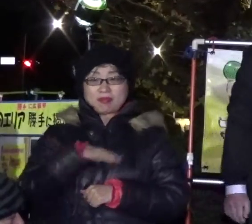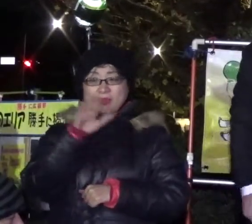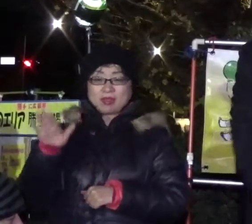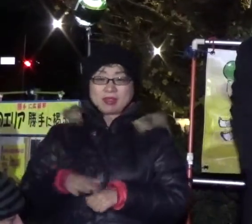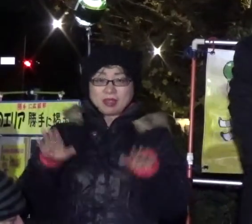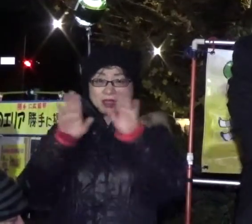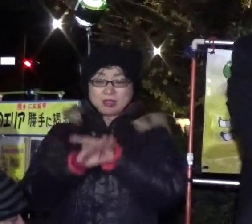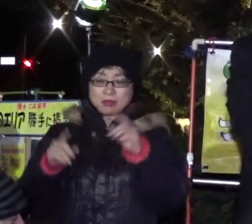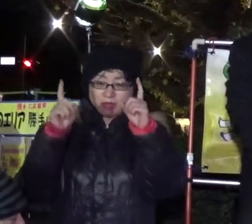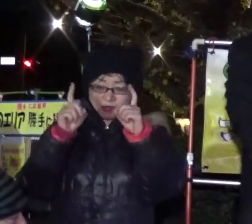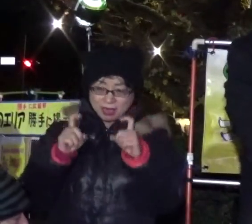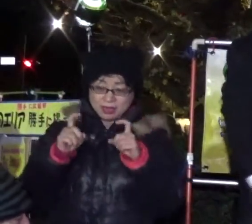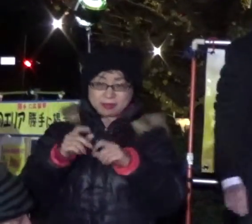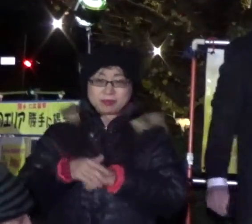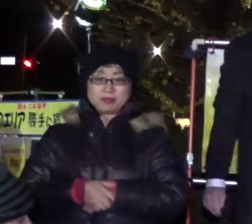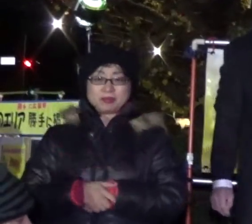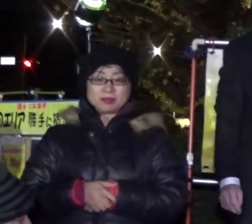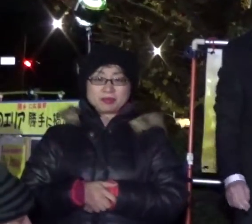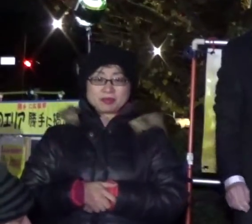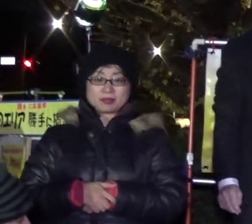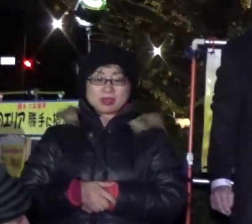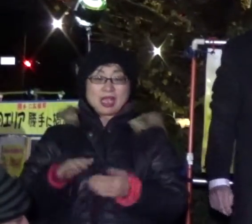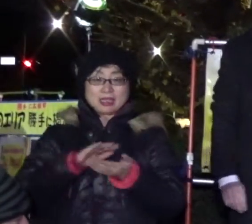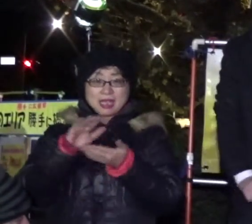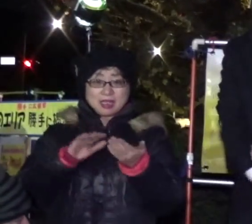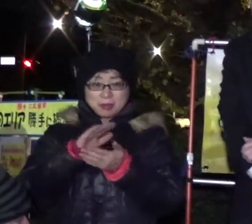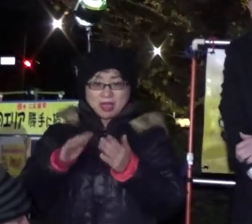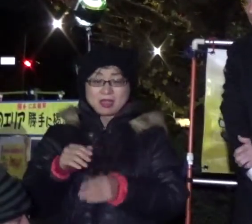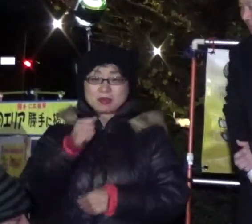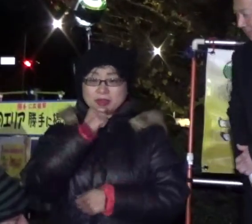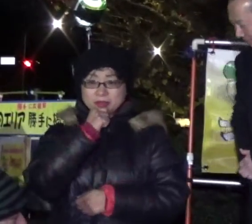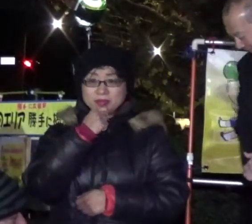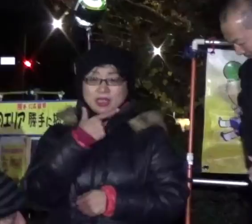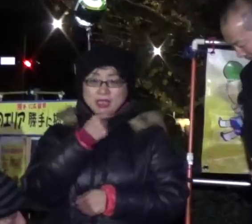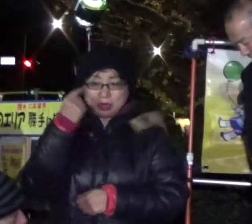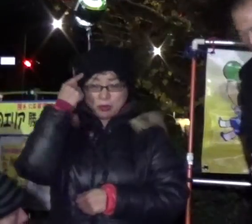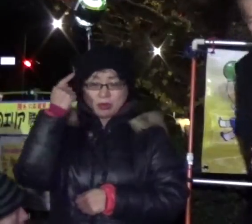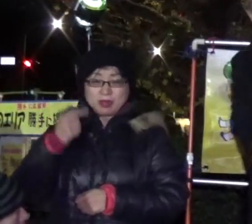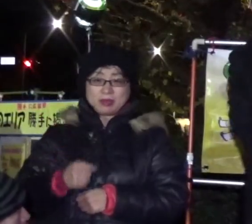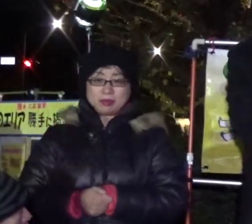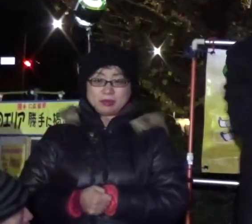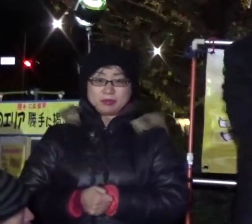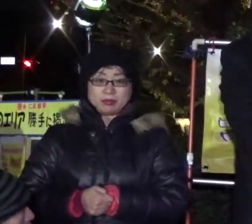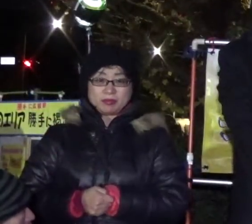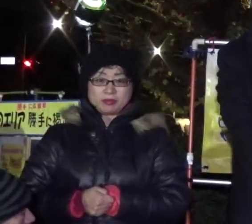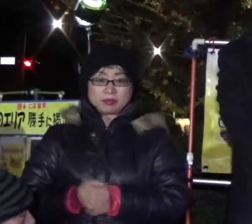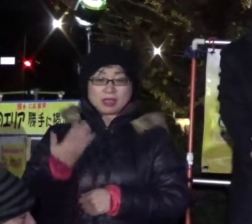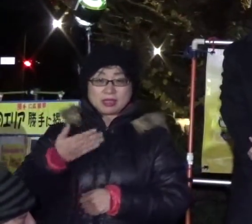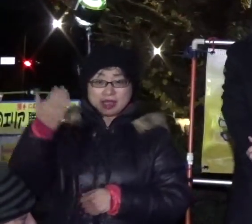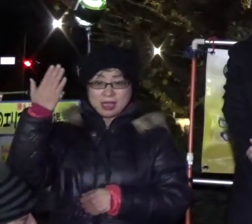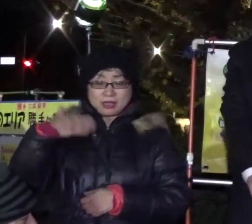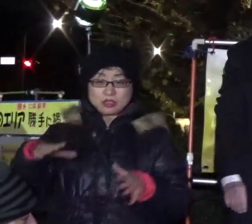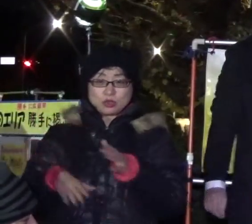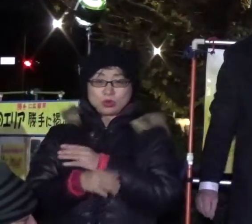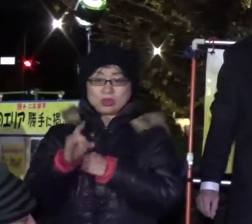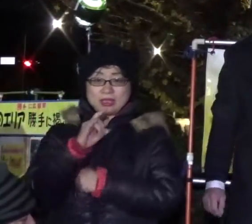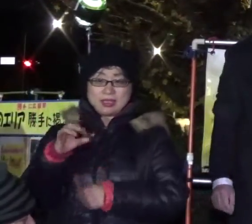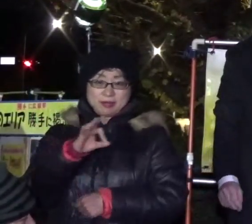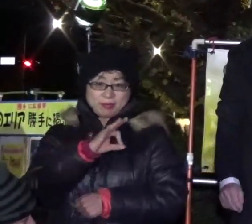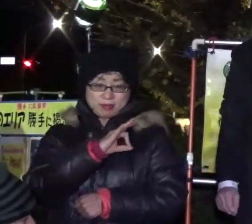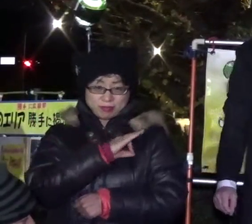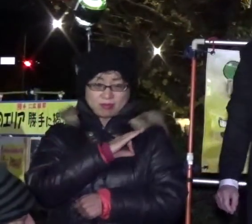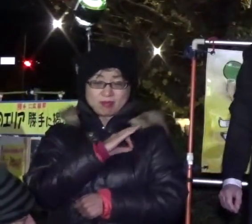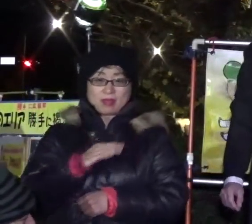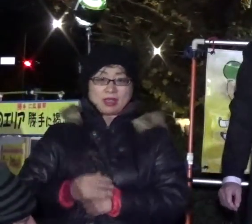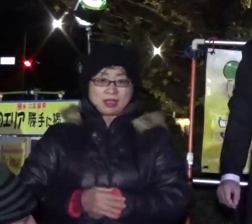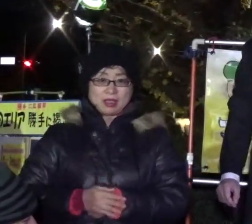皆さんこんばんは、続いて埼玉からスピーチをしたいと思います。前衆議院議員の日本共産党の梅村彩子